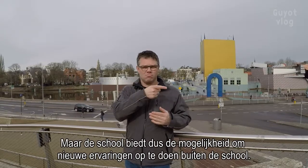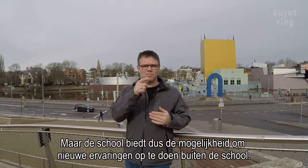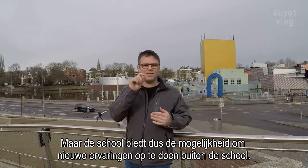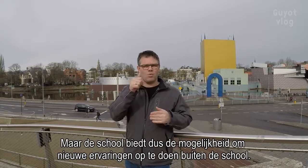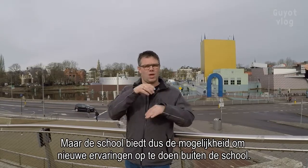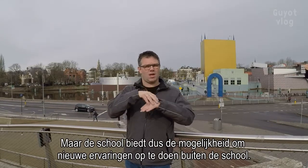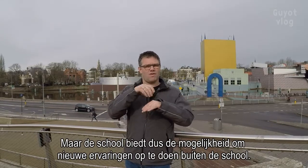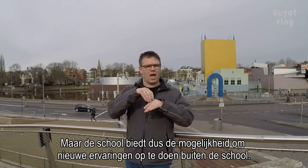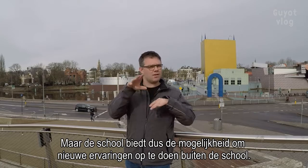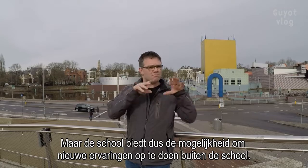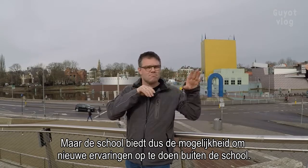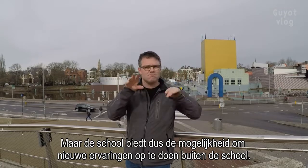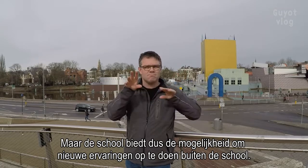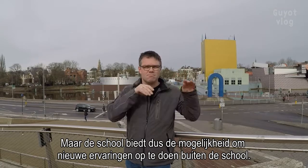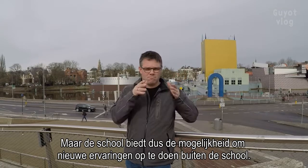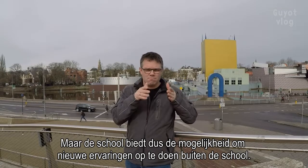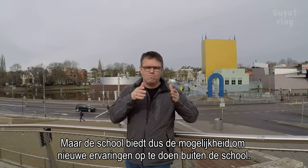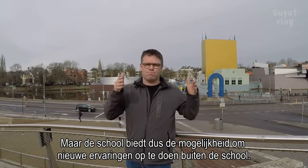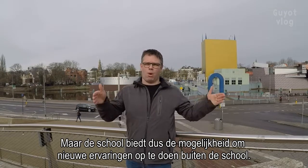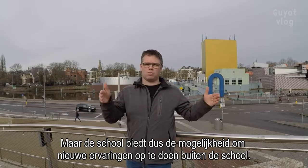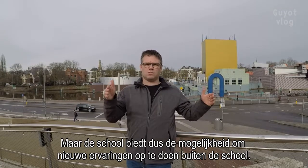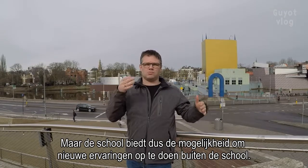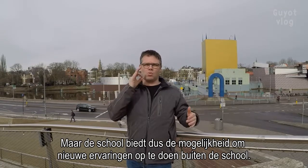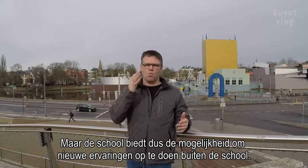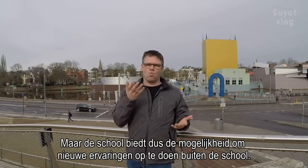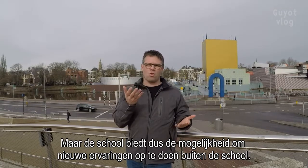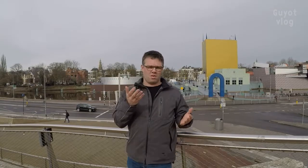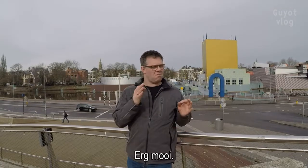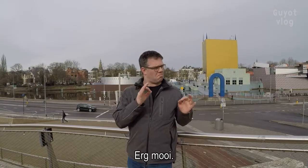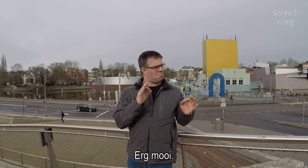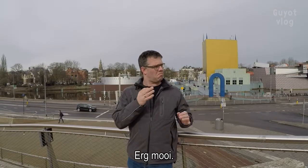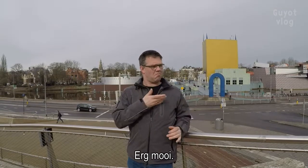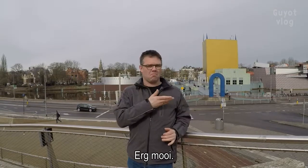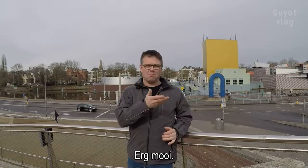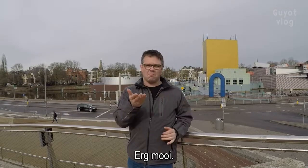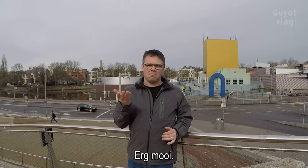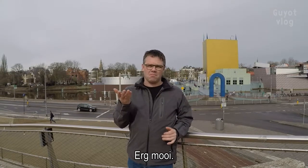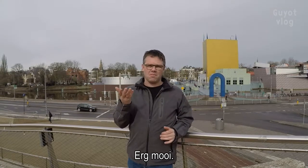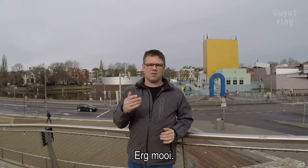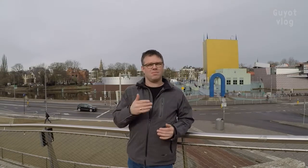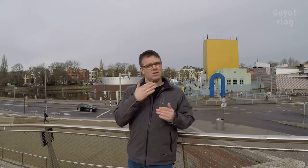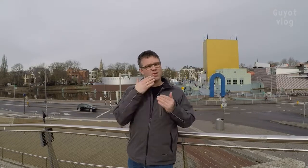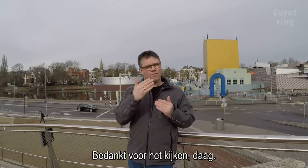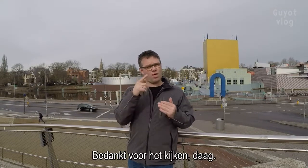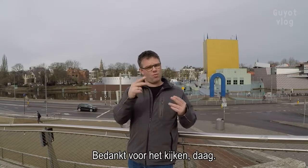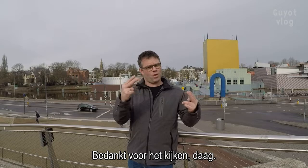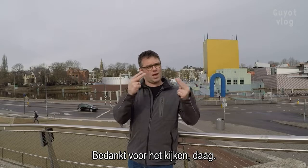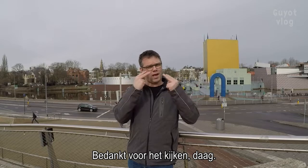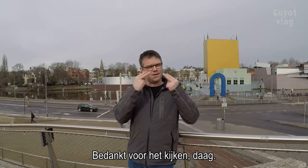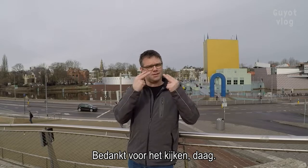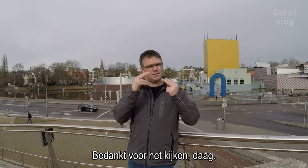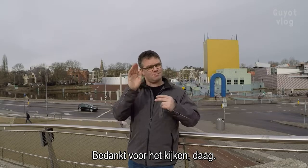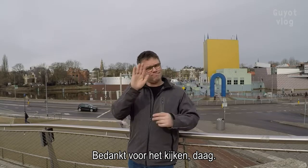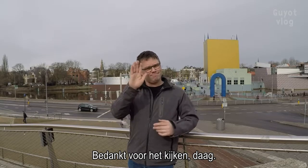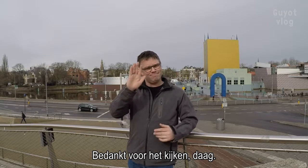dus de mogelijkheid om nieuwe ervaringen op te doen buiten de school. Erg mooi. Bedankt voor het kijken. Dag!